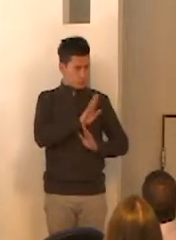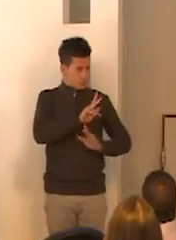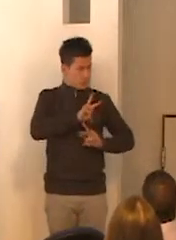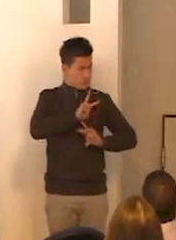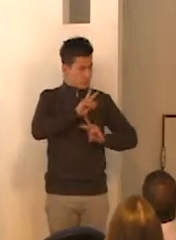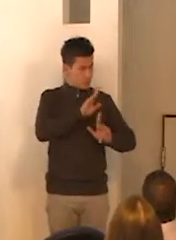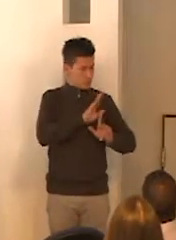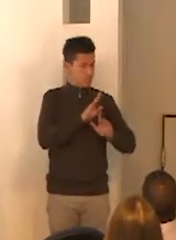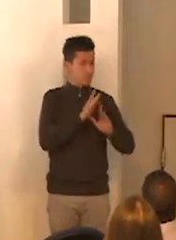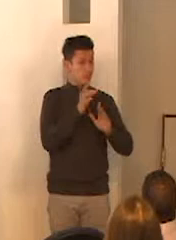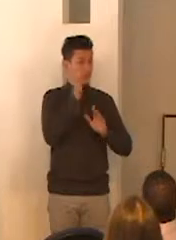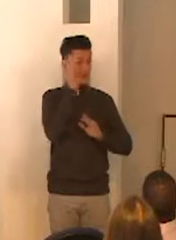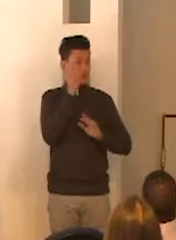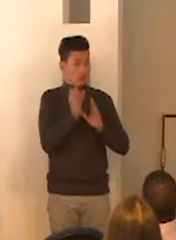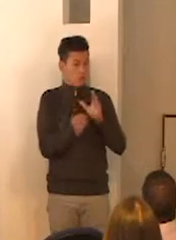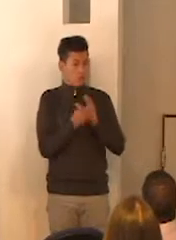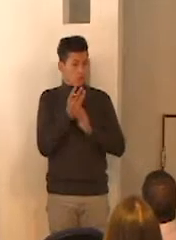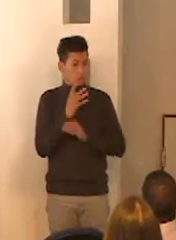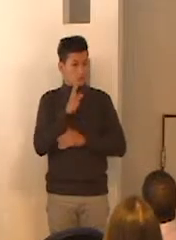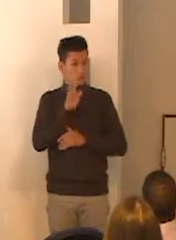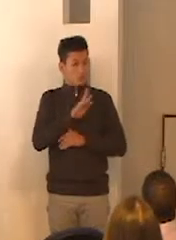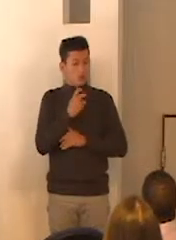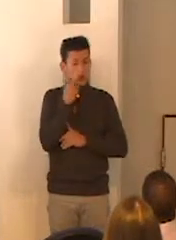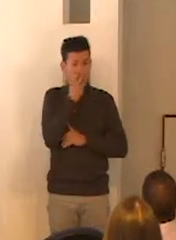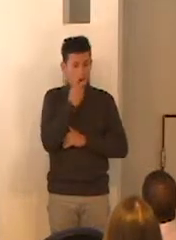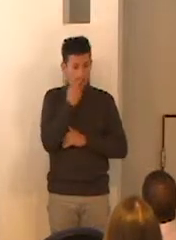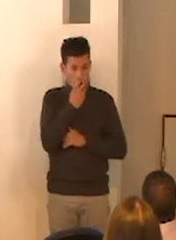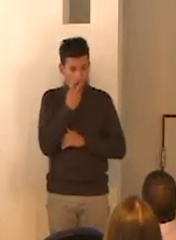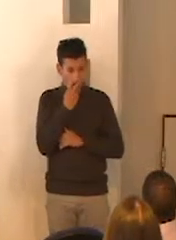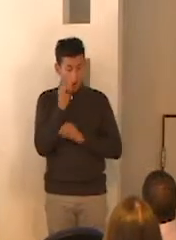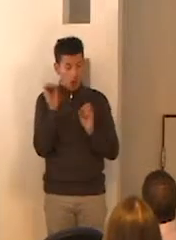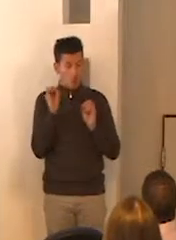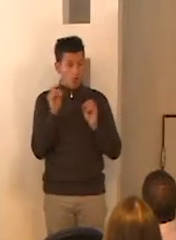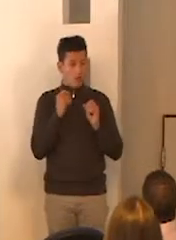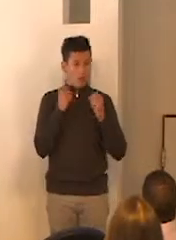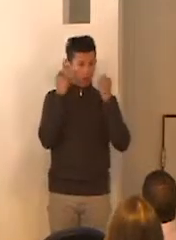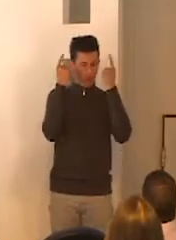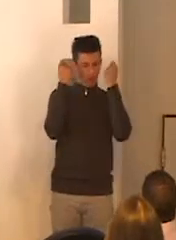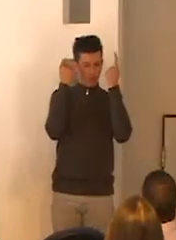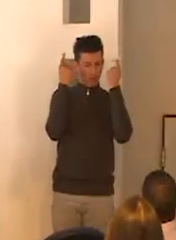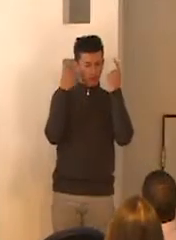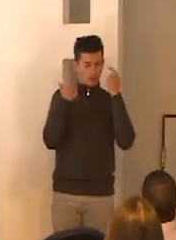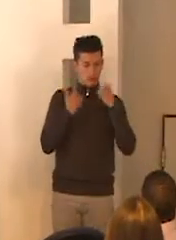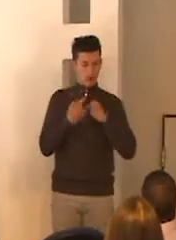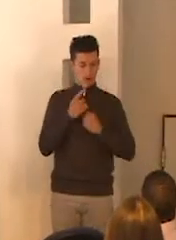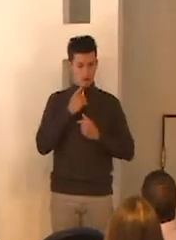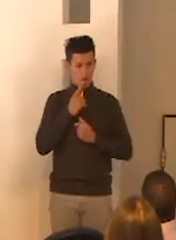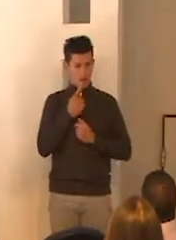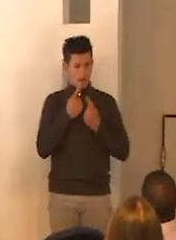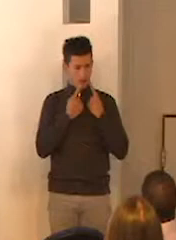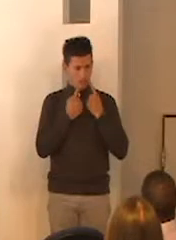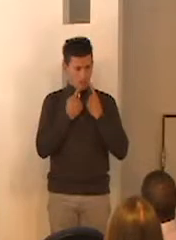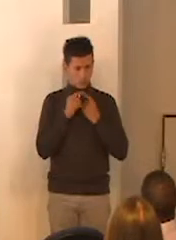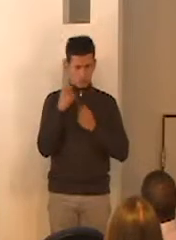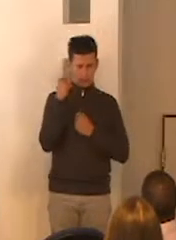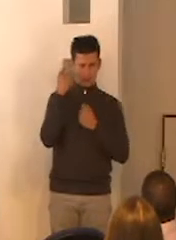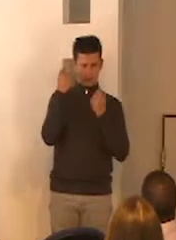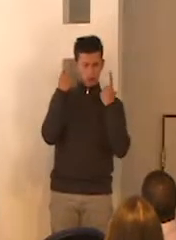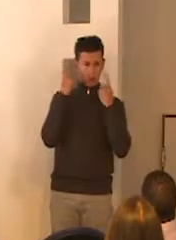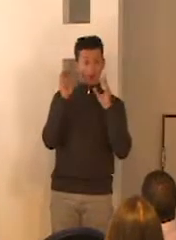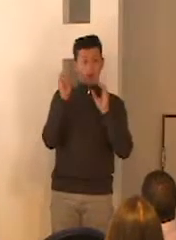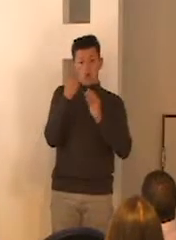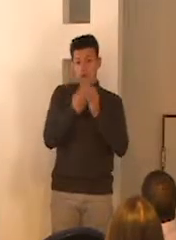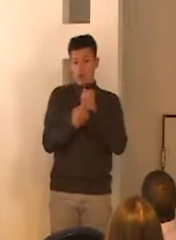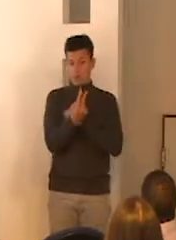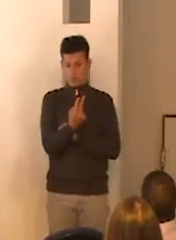en su producción oral, en su comprensión de lo que se les dice o en ambos, ¿no? Es